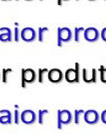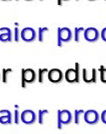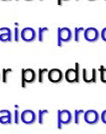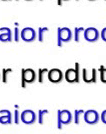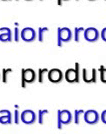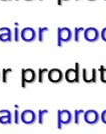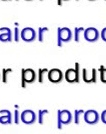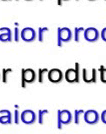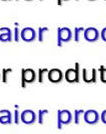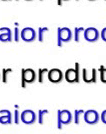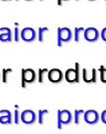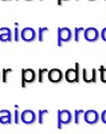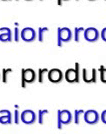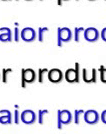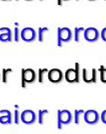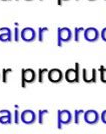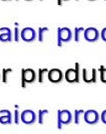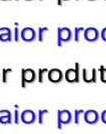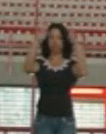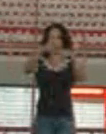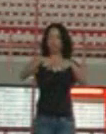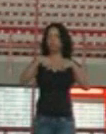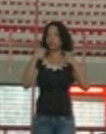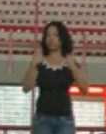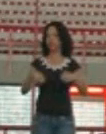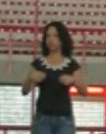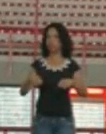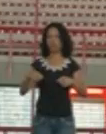ciência. Portanto, precisamos investir mais em